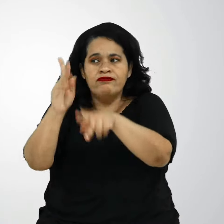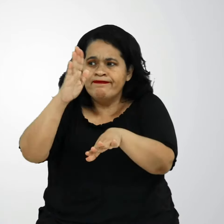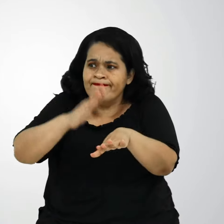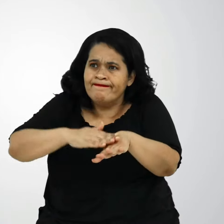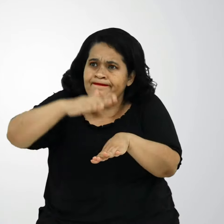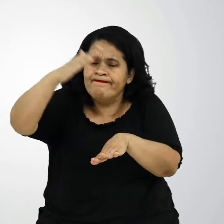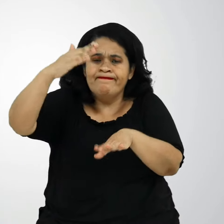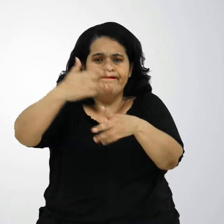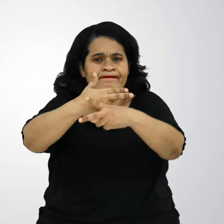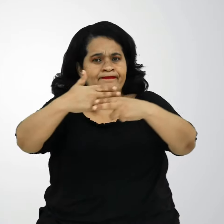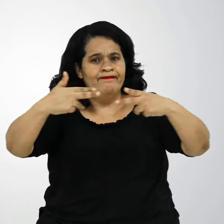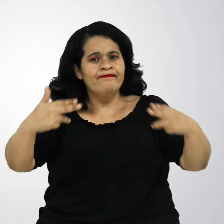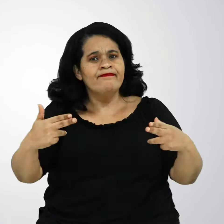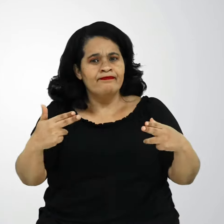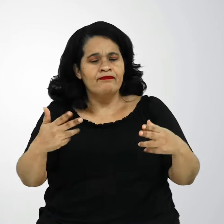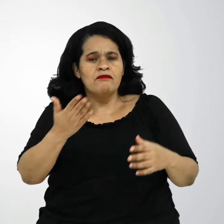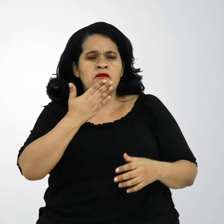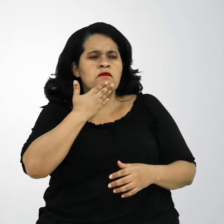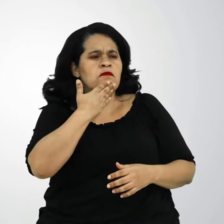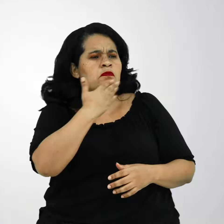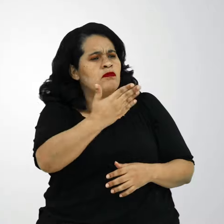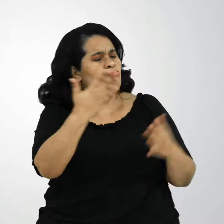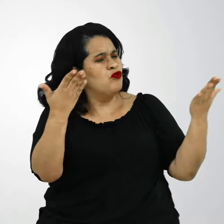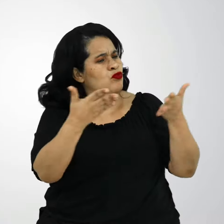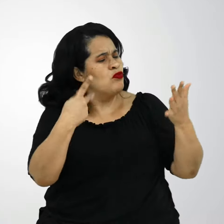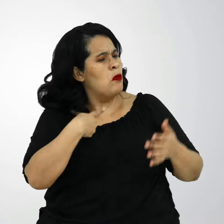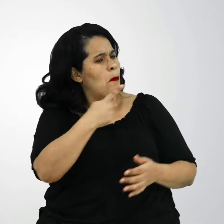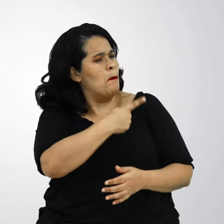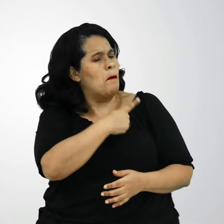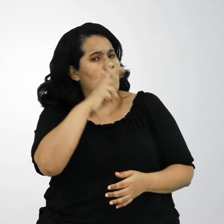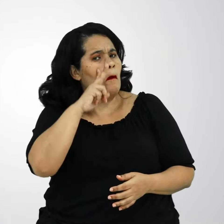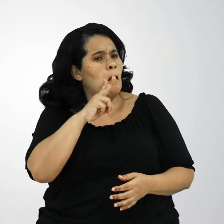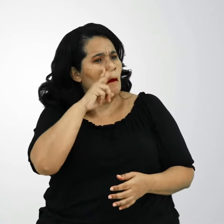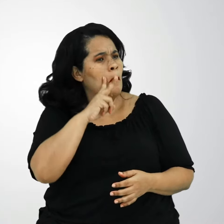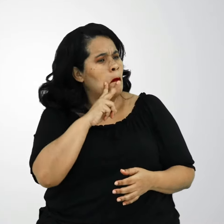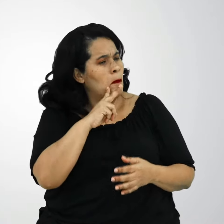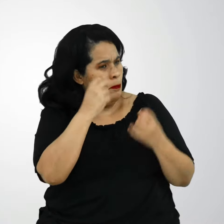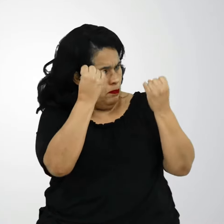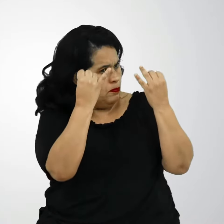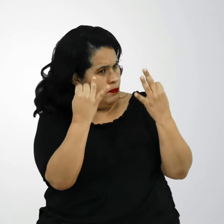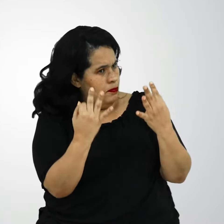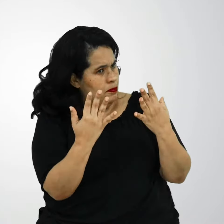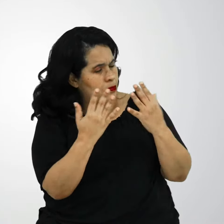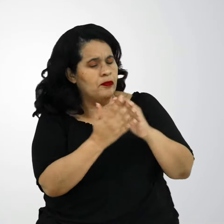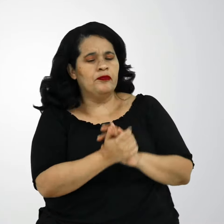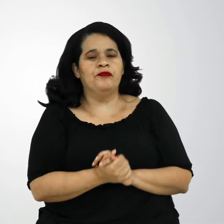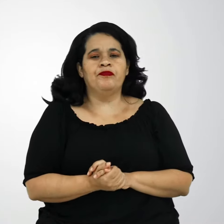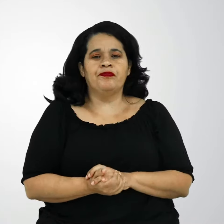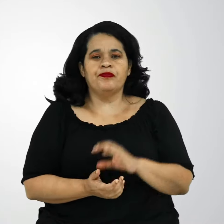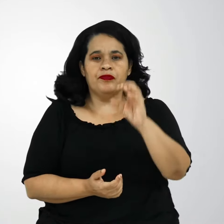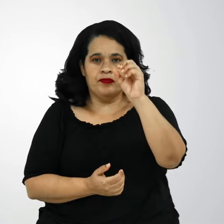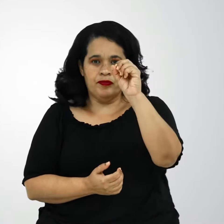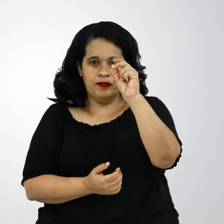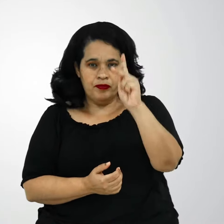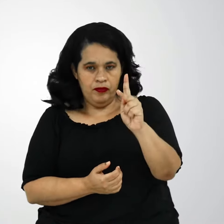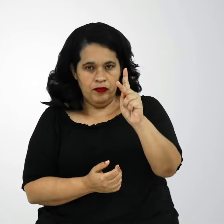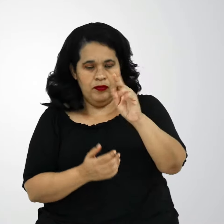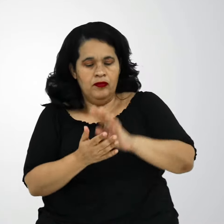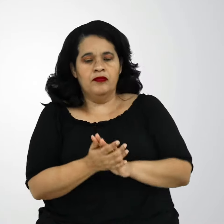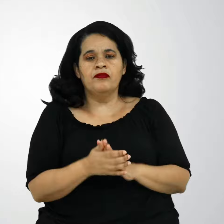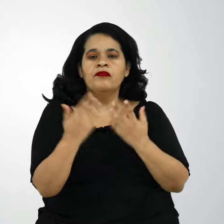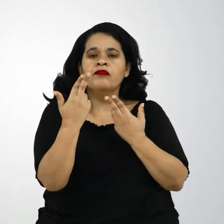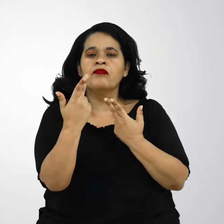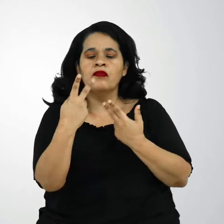para Daniel nesse momento. Eu queria que o pastor Valdecir comentasse um pouco para a gente sobre isso. Legal. Quando o pastor